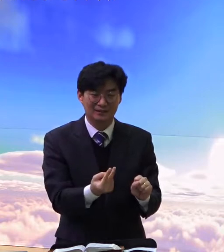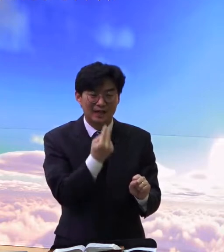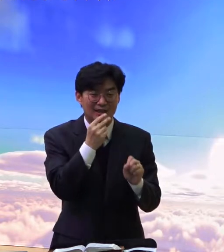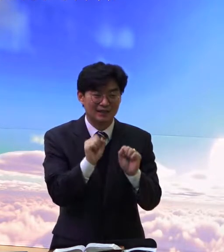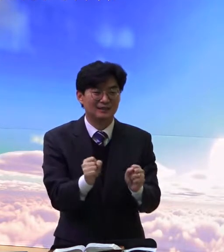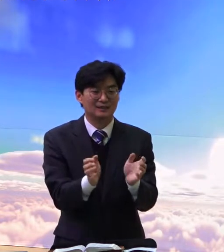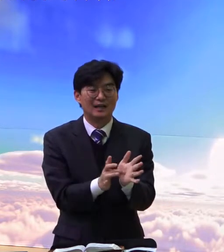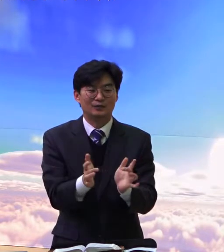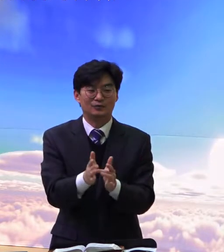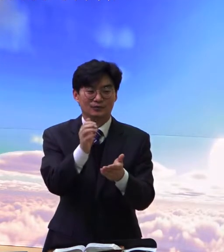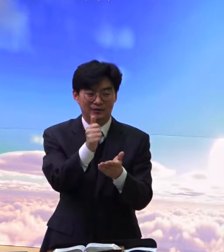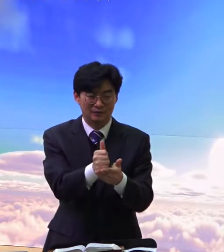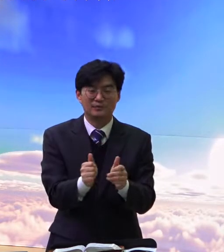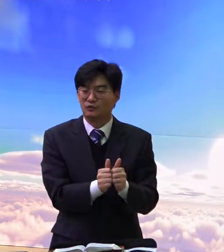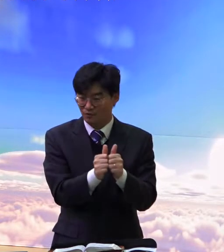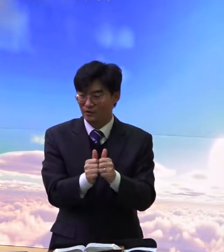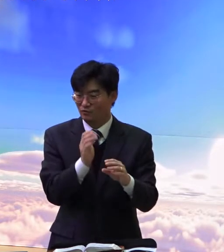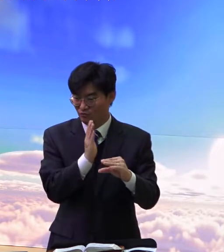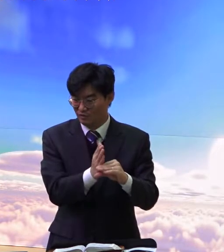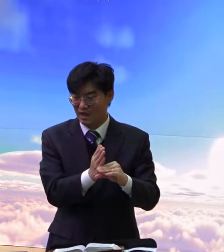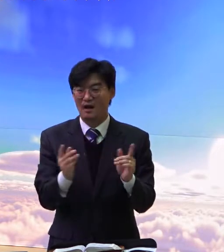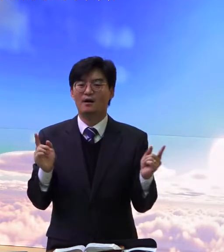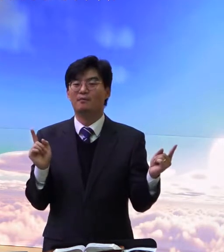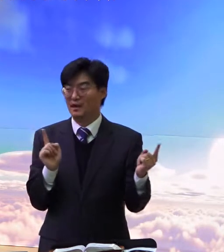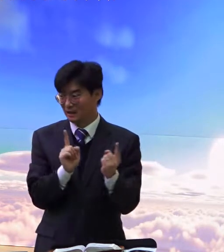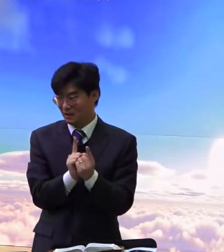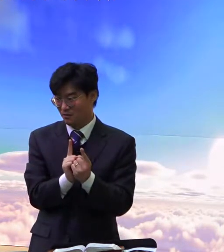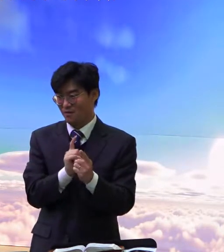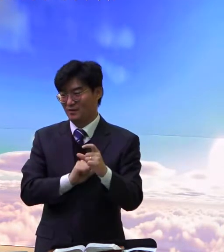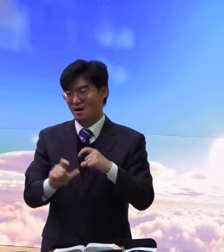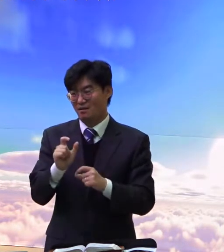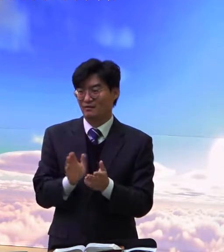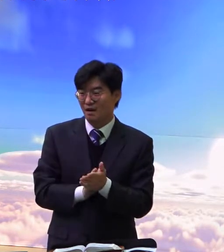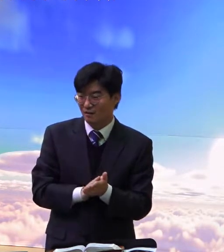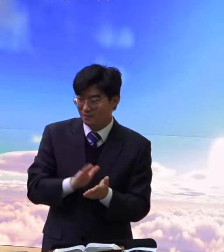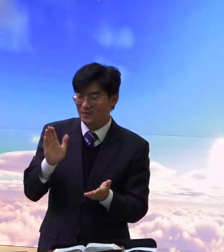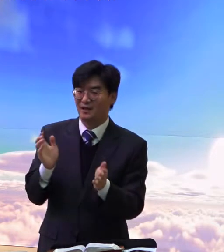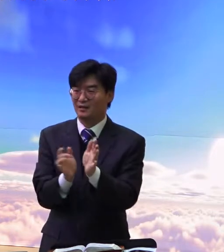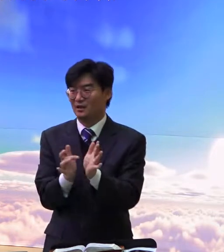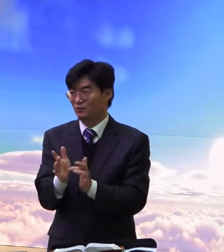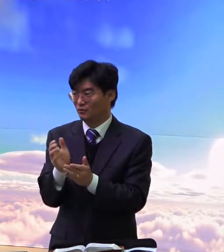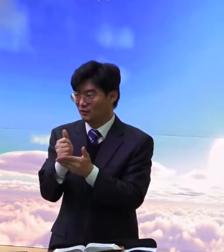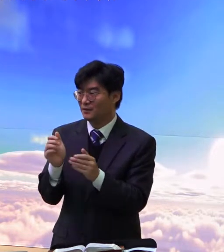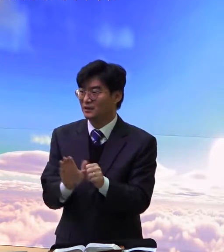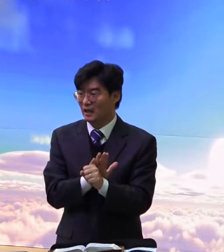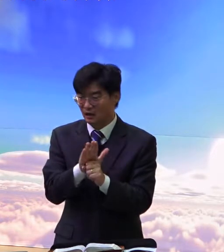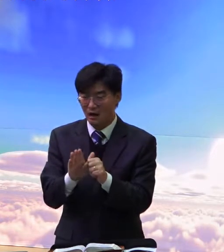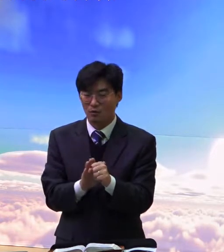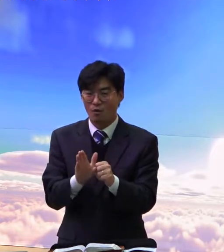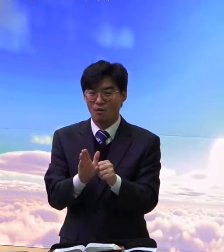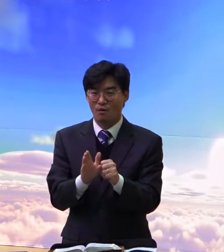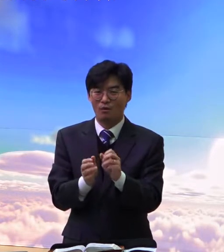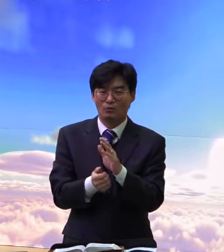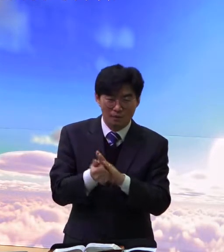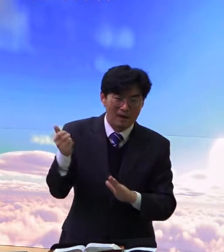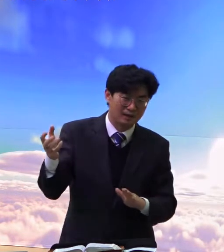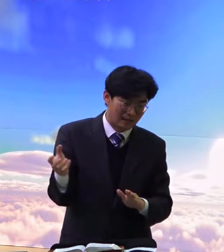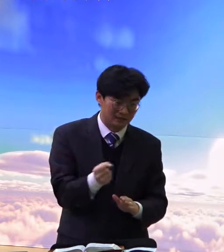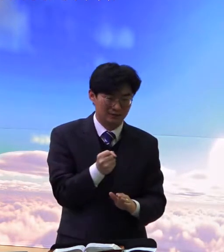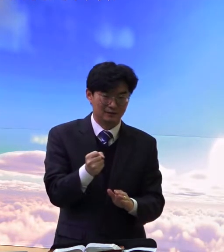원하시는 그 예수님을 만나고 그 예수님을 더 뜨겁게 사랑하게 되고 그 예수님을 소망하는